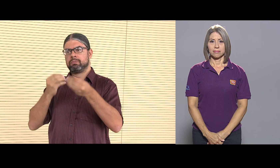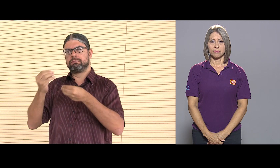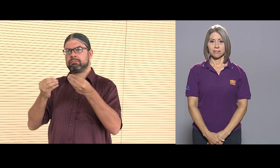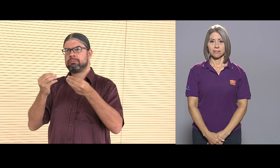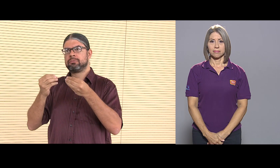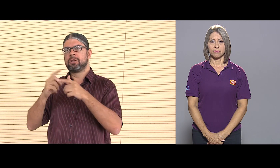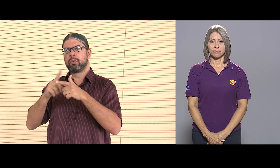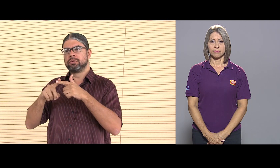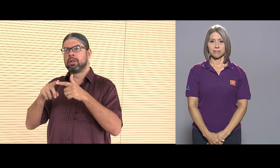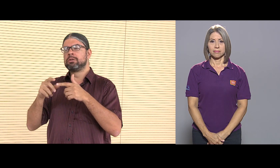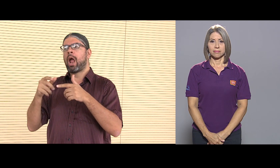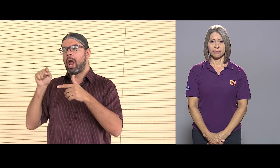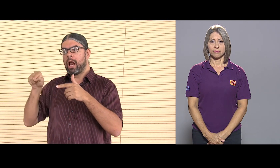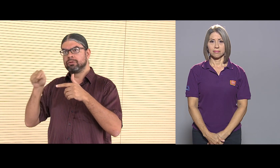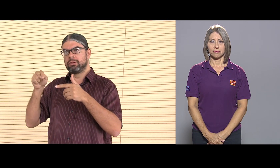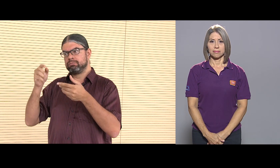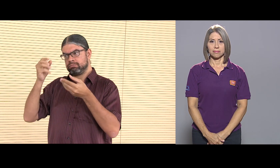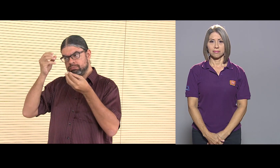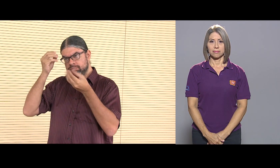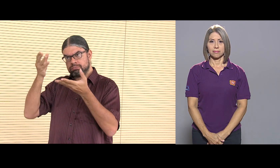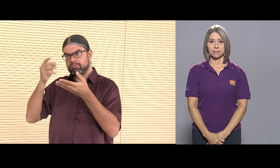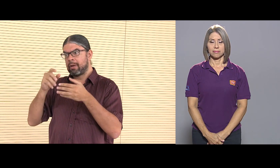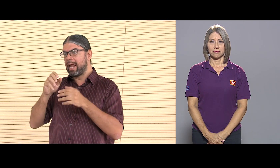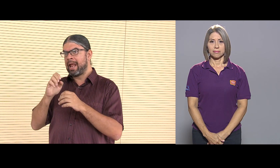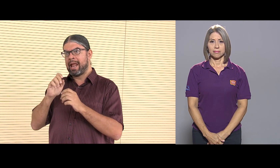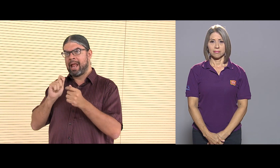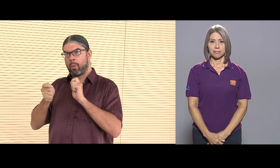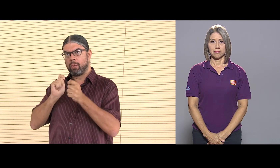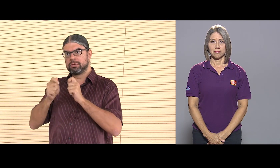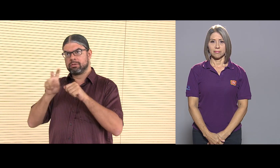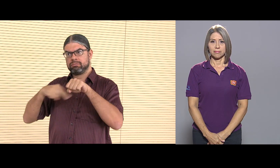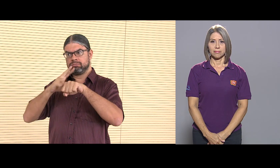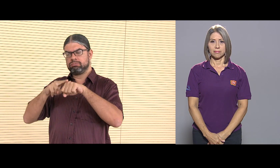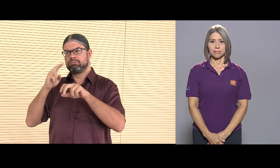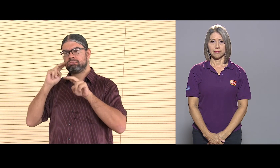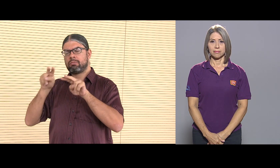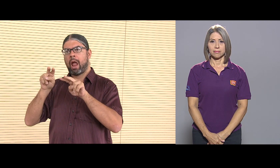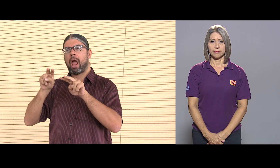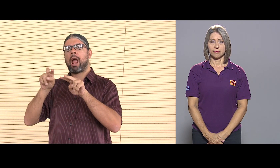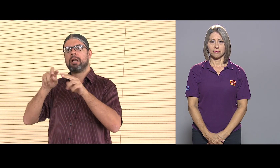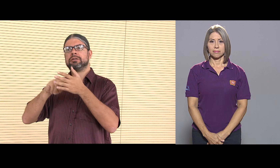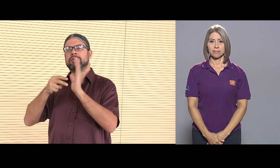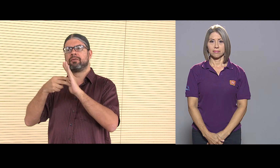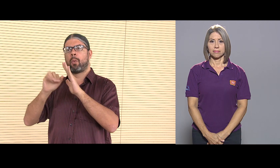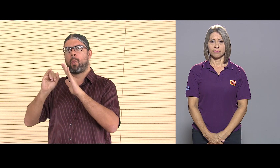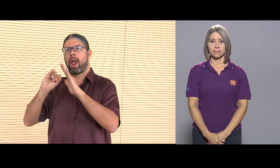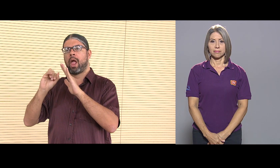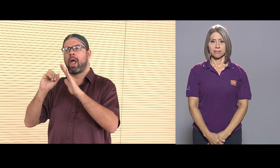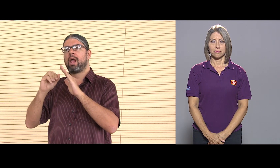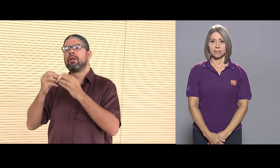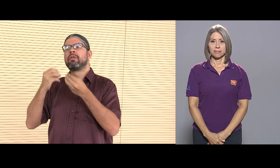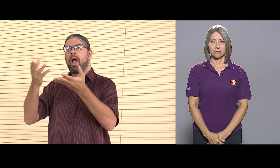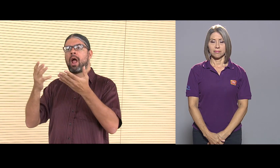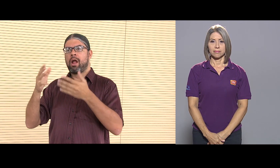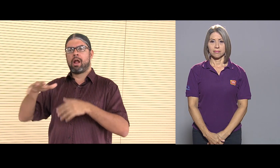políticas públicas y otras acciones. Entonces, en la encuesta nacional, esta información va a significar